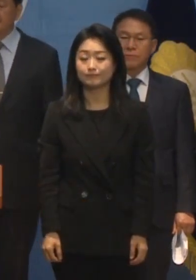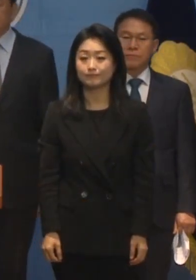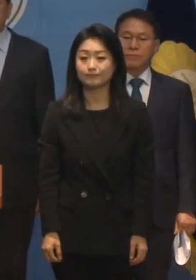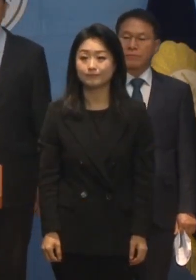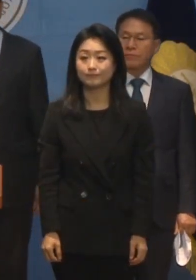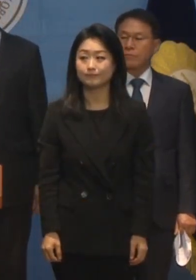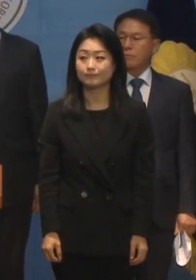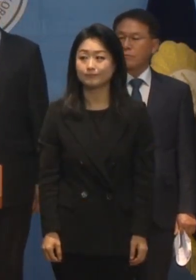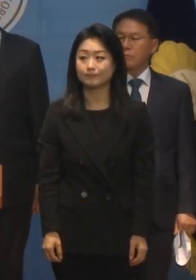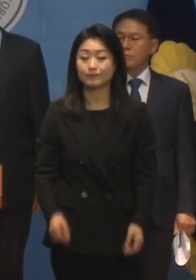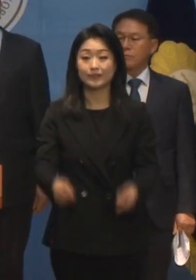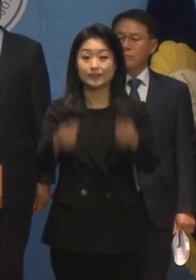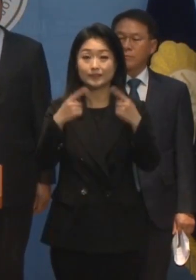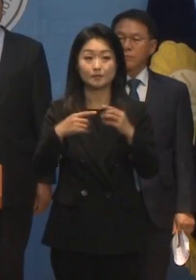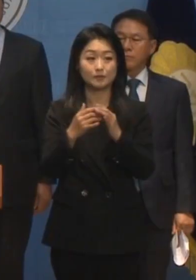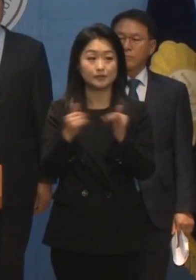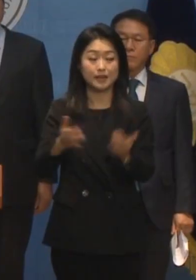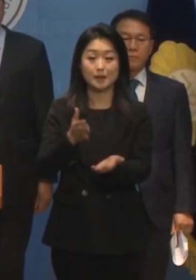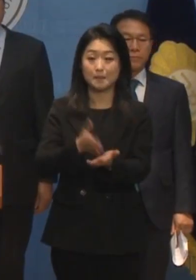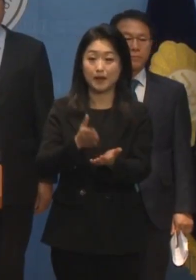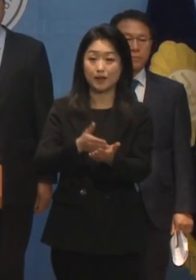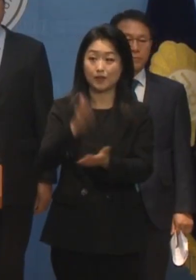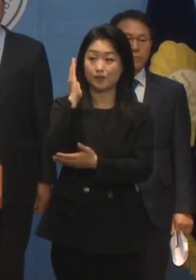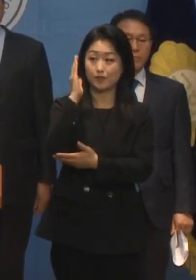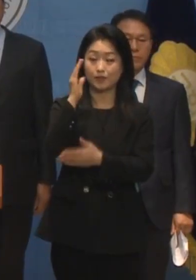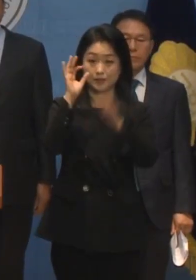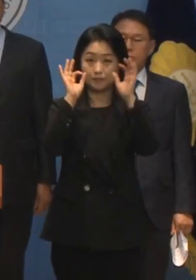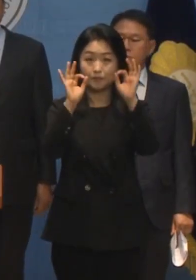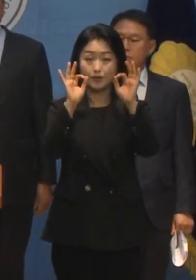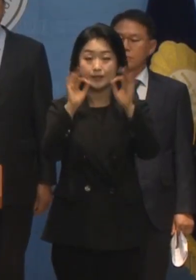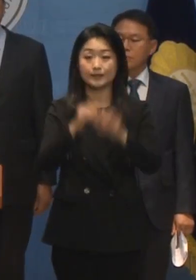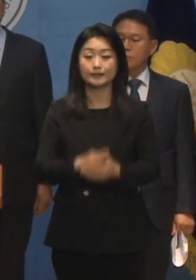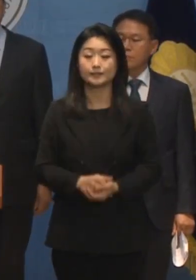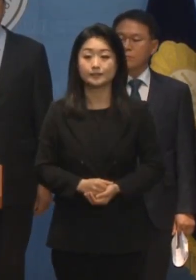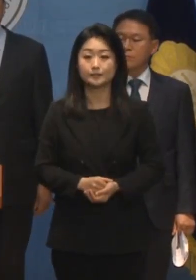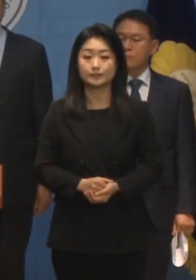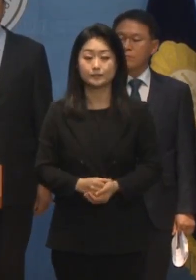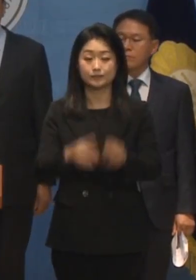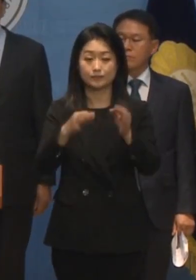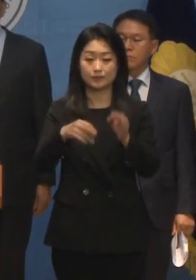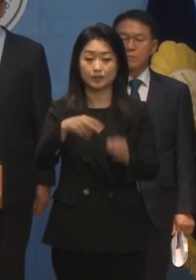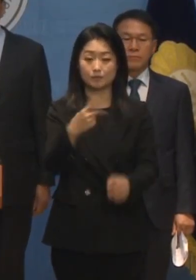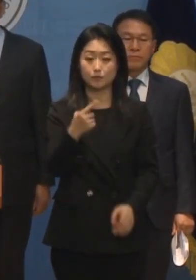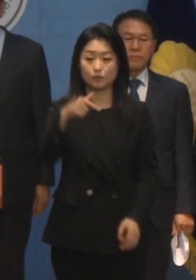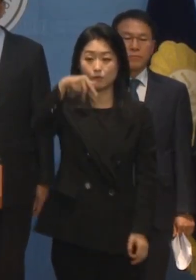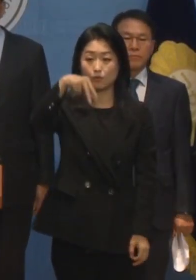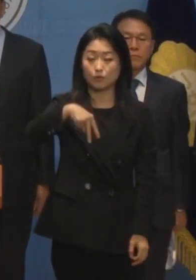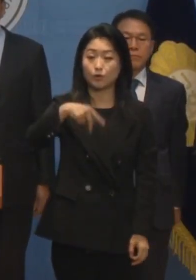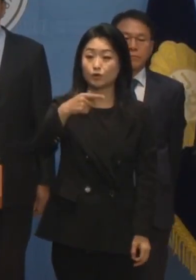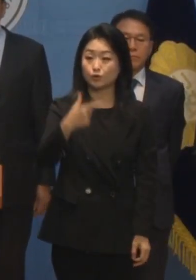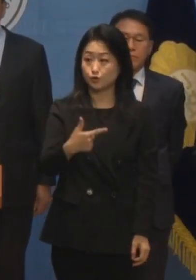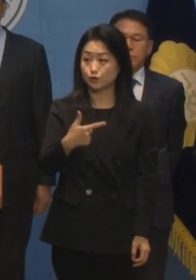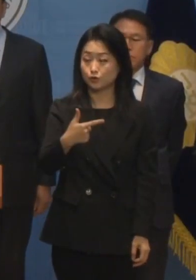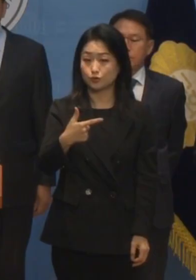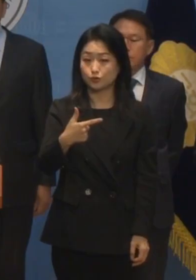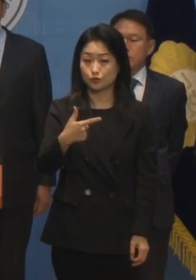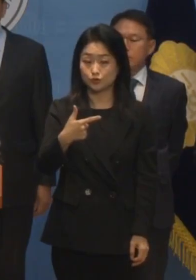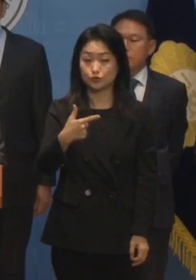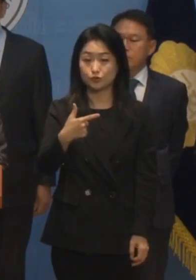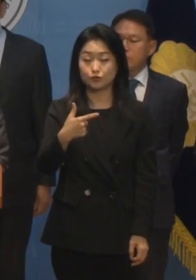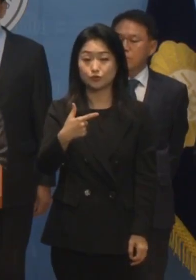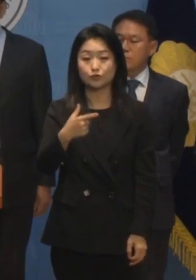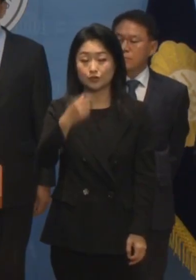그럼 참석자들의 발언을 간단히 듣겠습니다. 먼저 김도균 장군 나와서